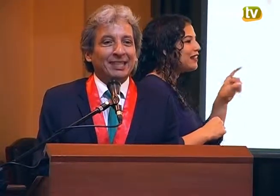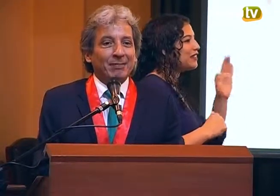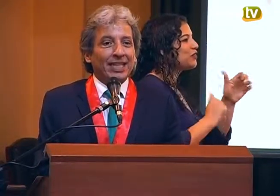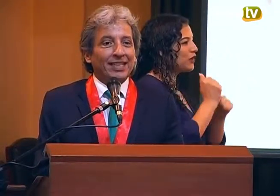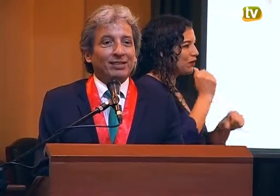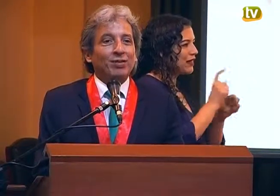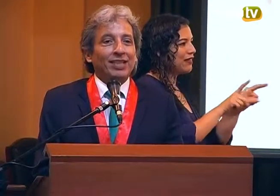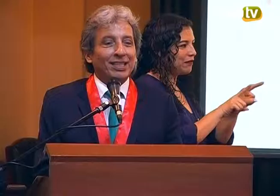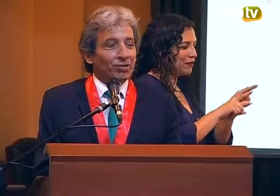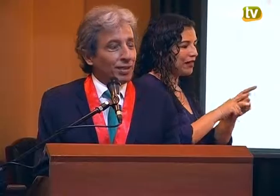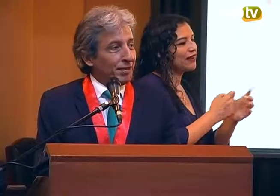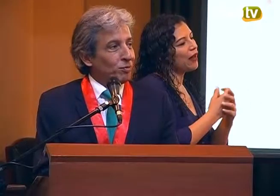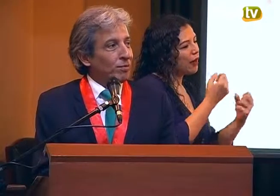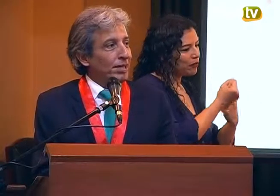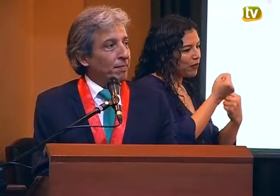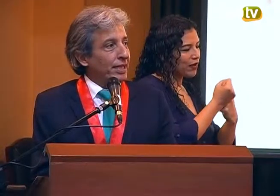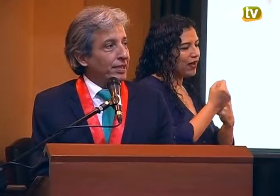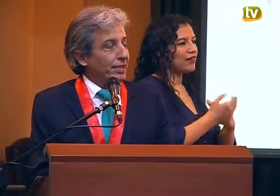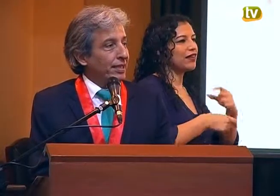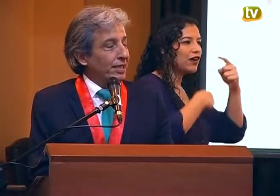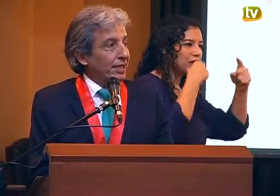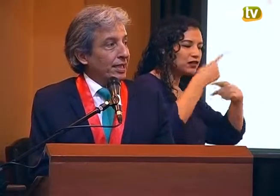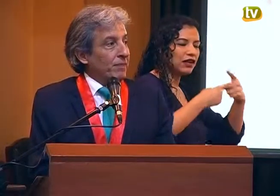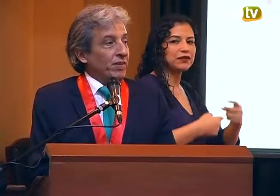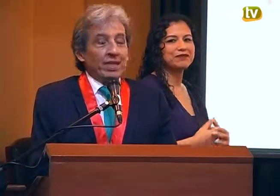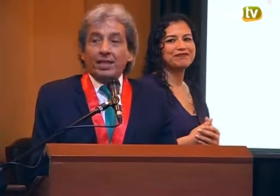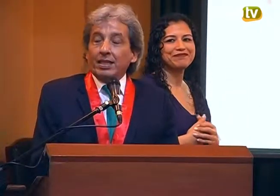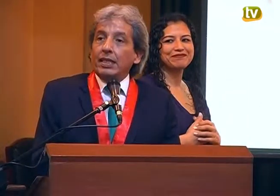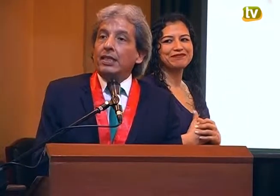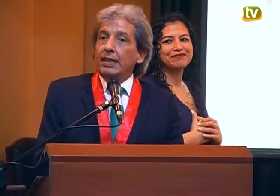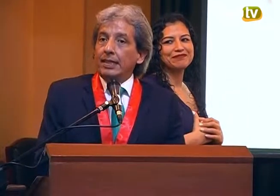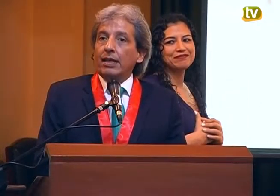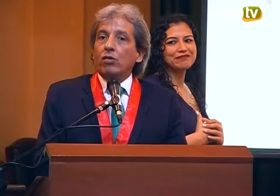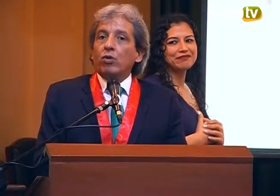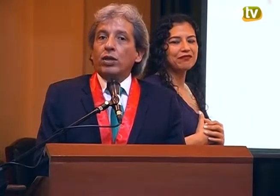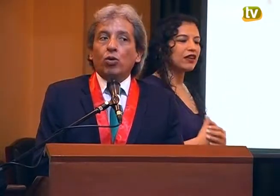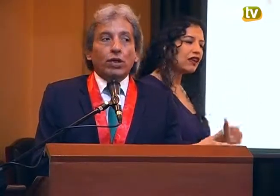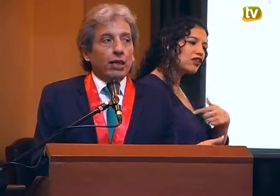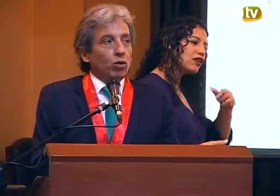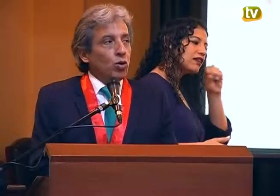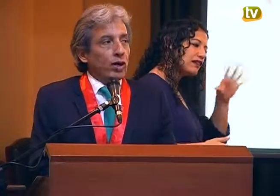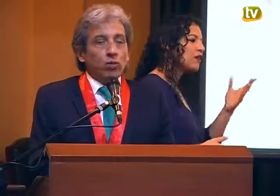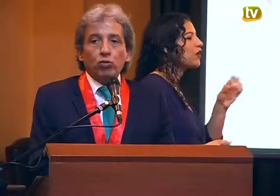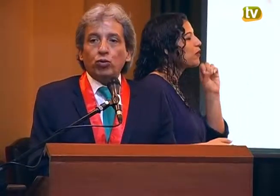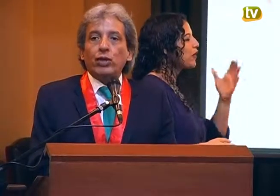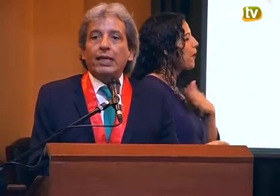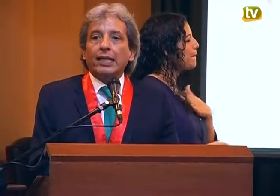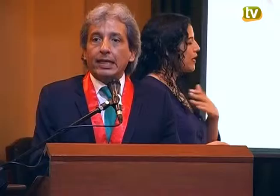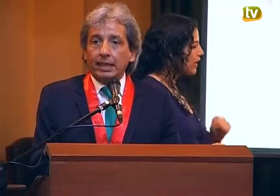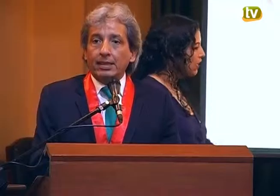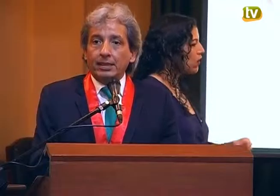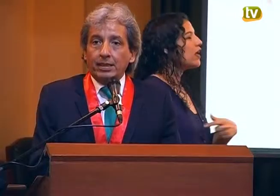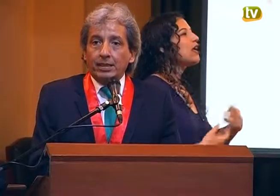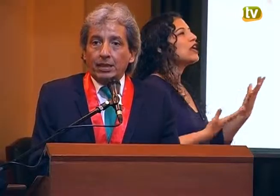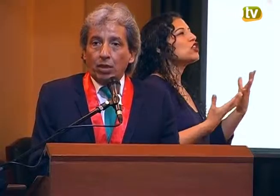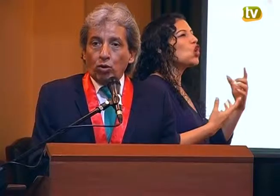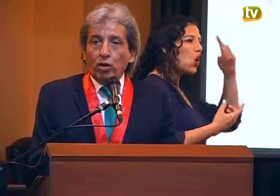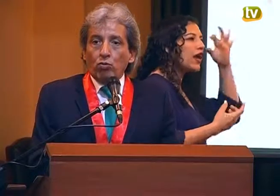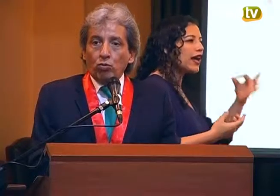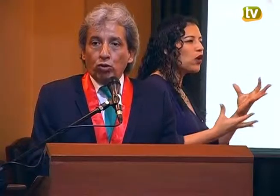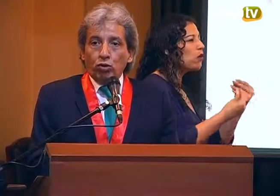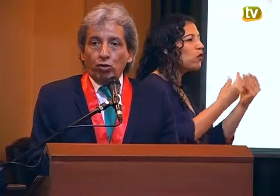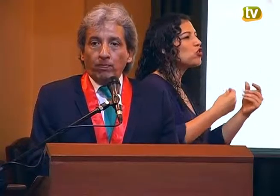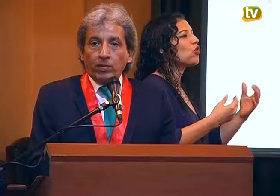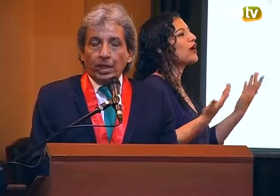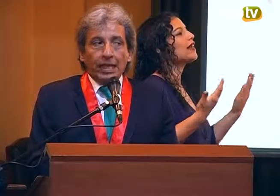y de esas intimidades contadas hoy día públicamente. Y les diré que, como dijo Diego, yo creo mucho en la alegría. Yo